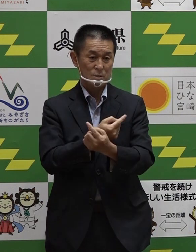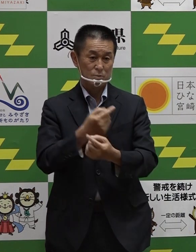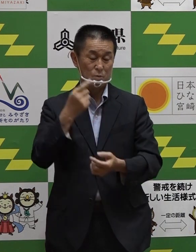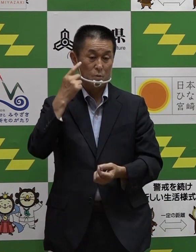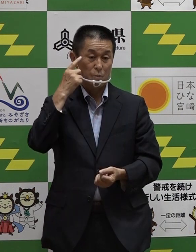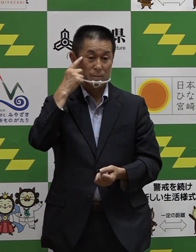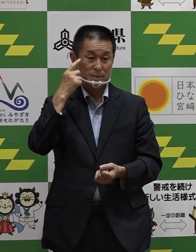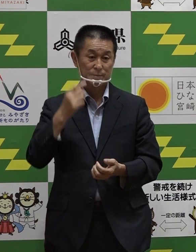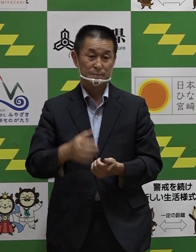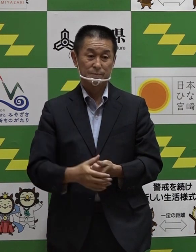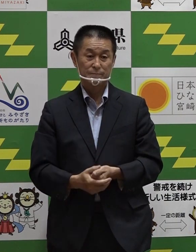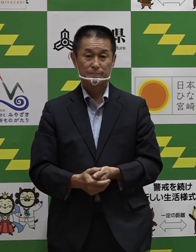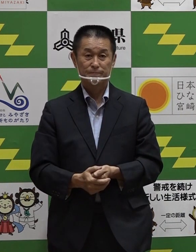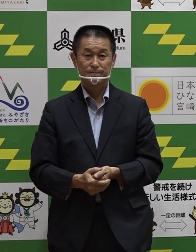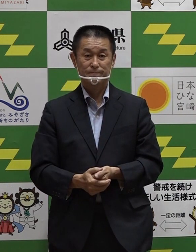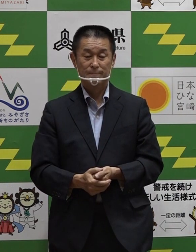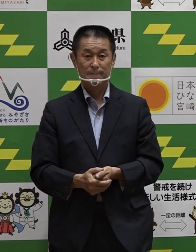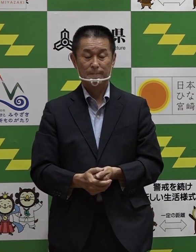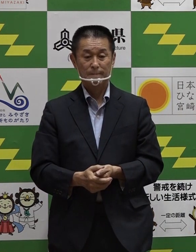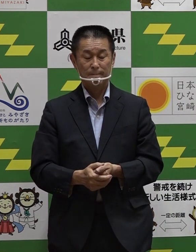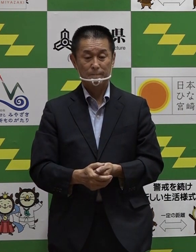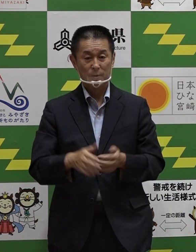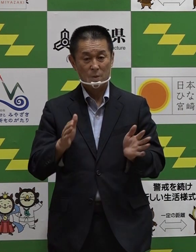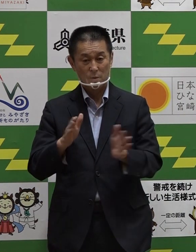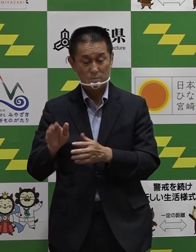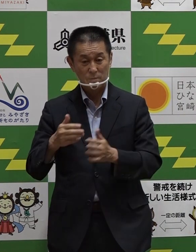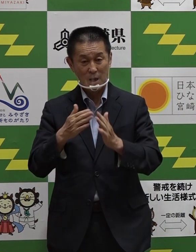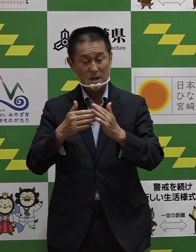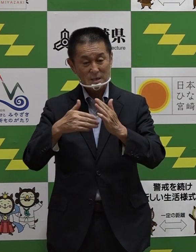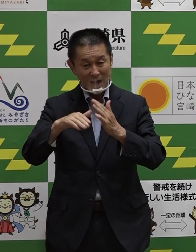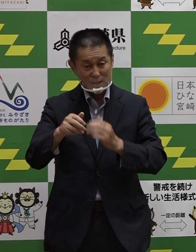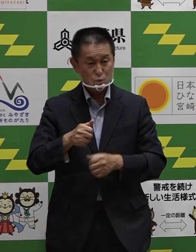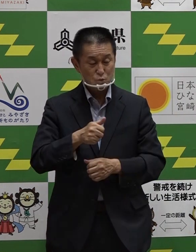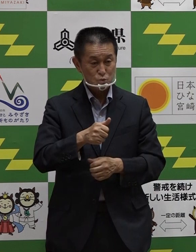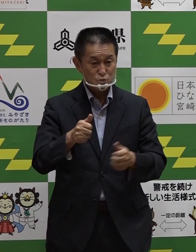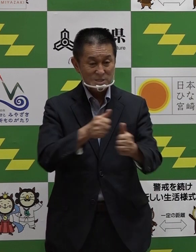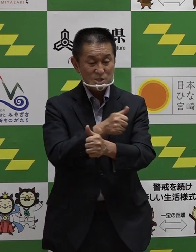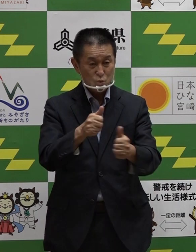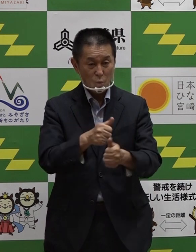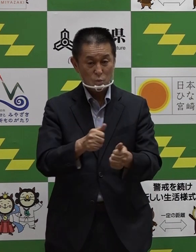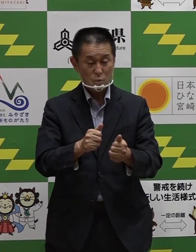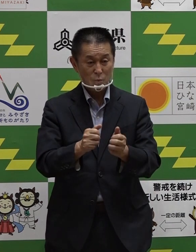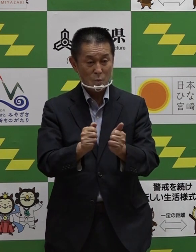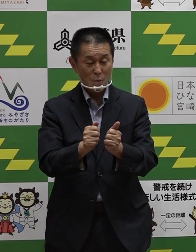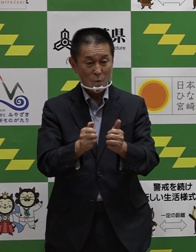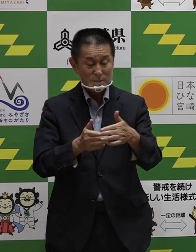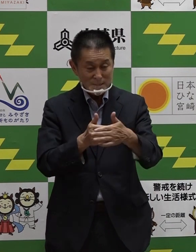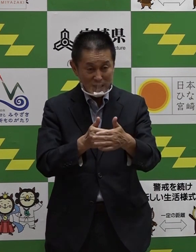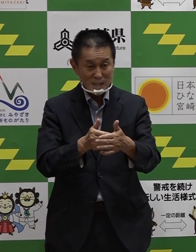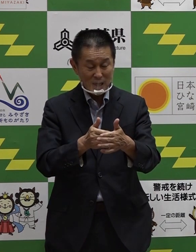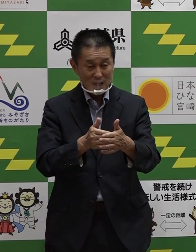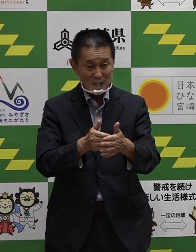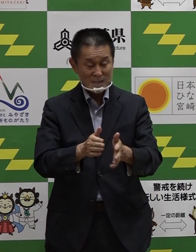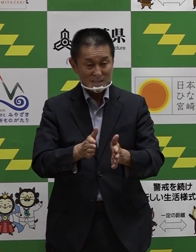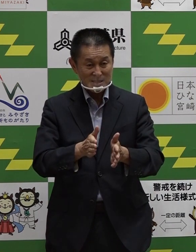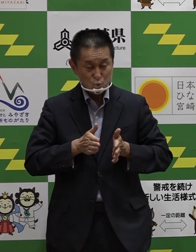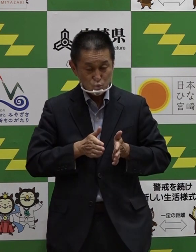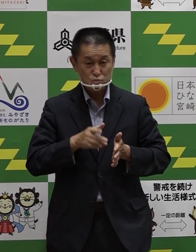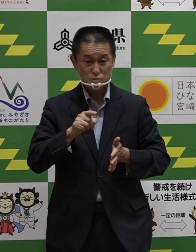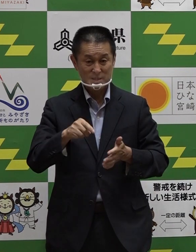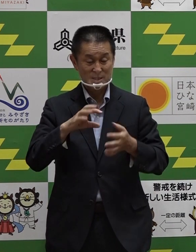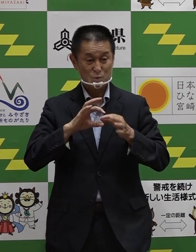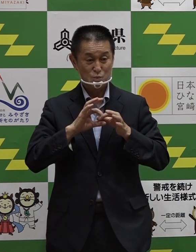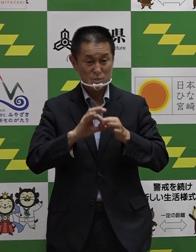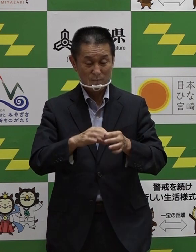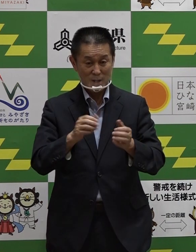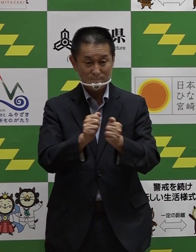えております。 と、外出移動の制限自粛についてなんですが、はい、今